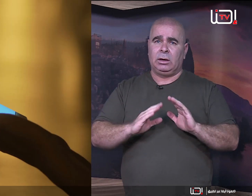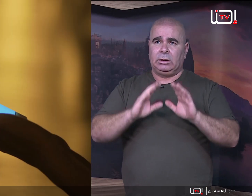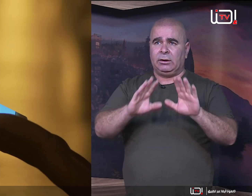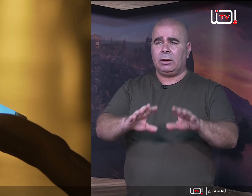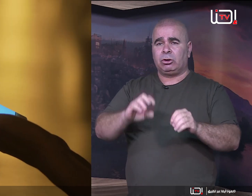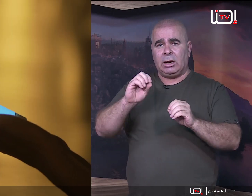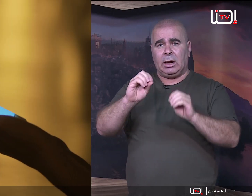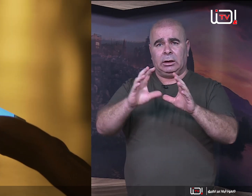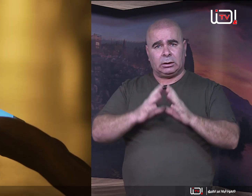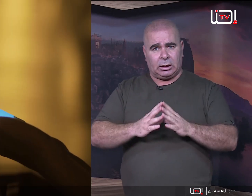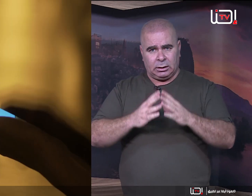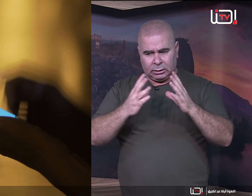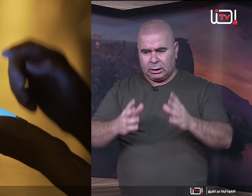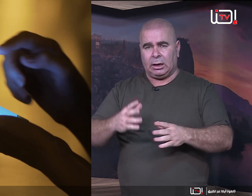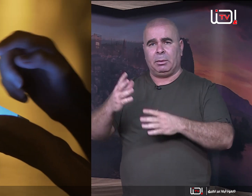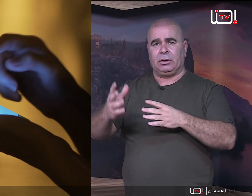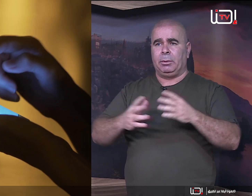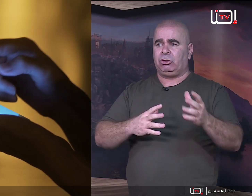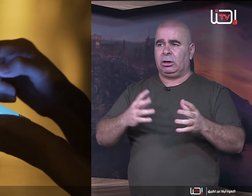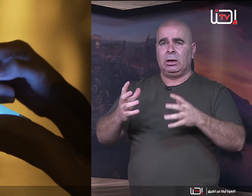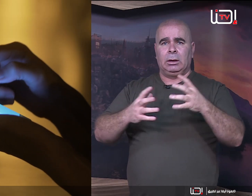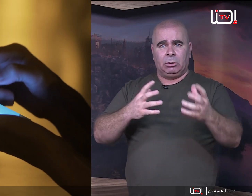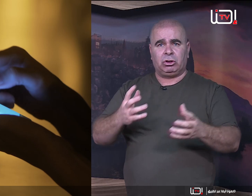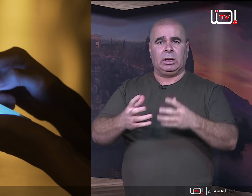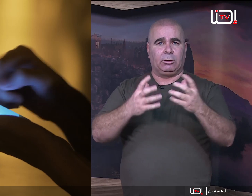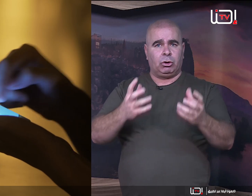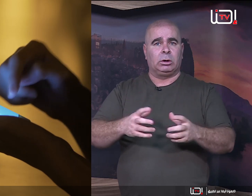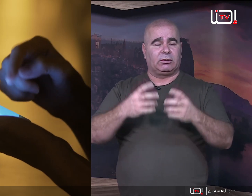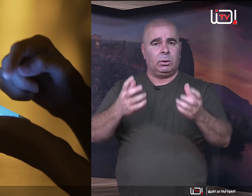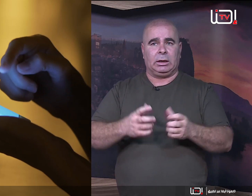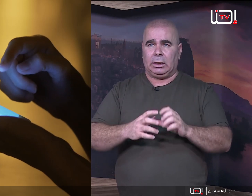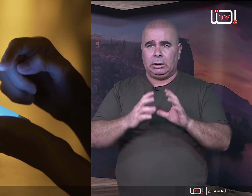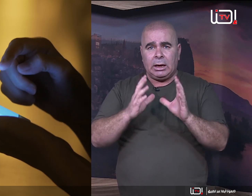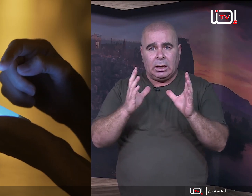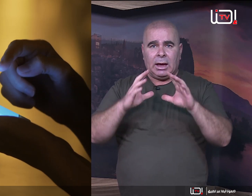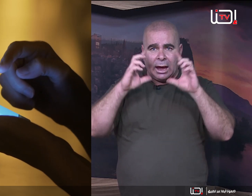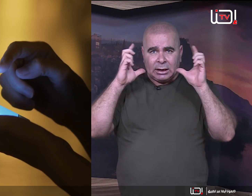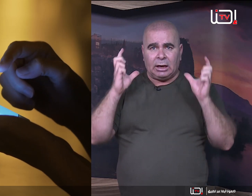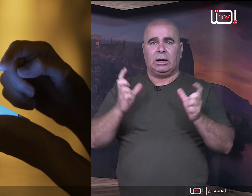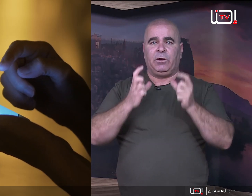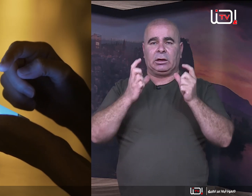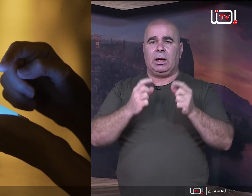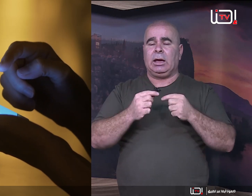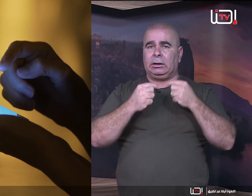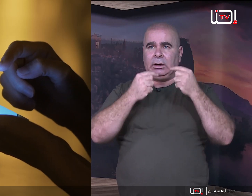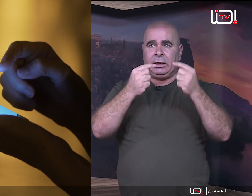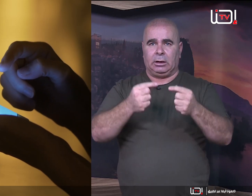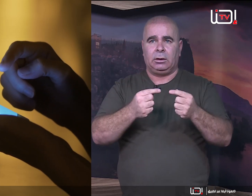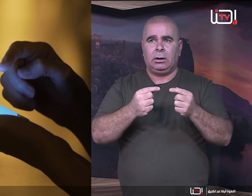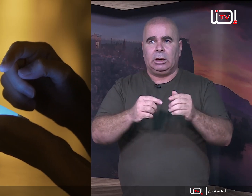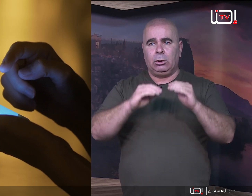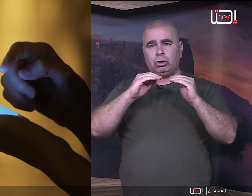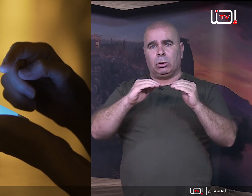الزوج يعني الزوج قال لها عادي اطلعي اطلعي على البث المباشر نشتغل هذا الشغل تسويق يعني ها ها كانت الفكره ها كانت